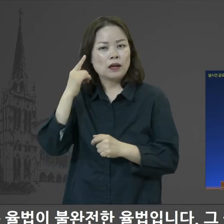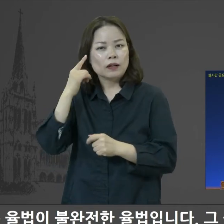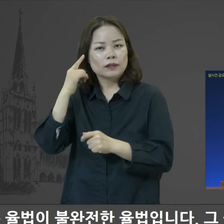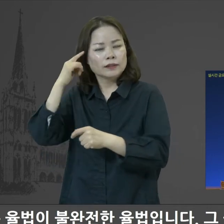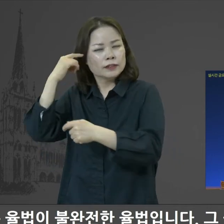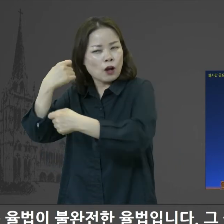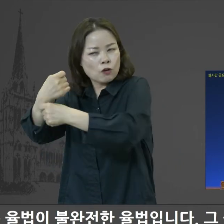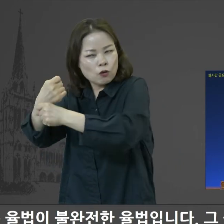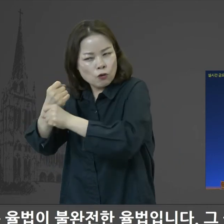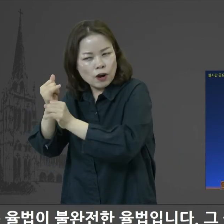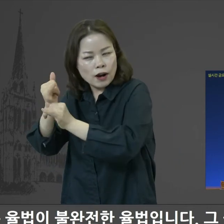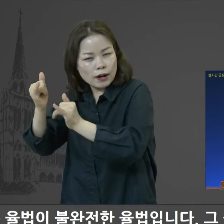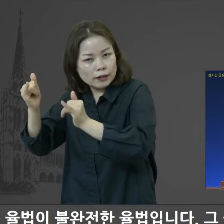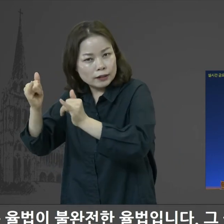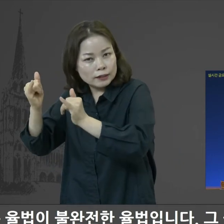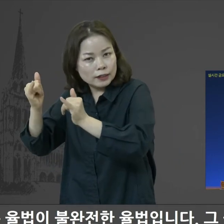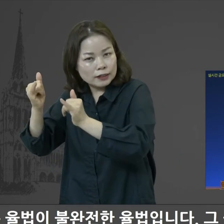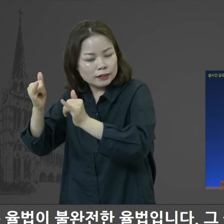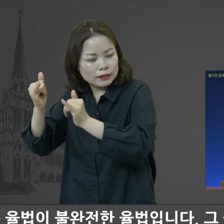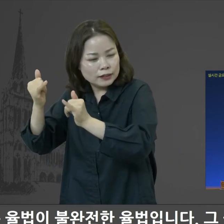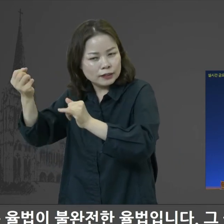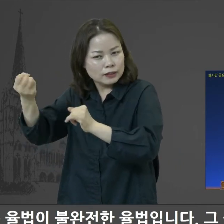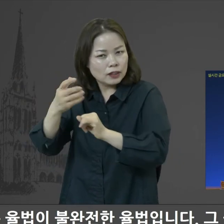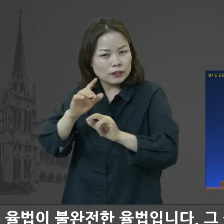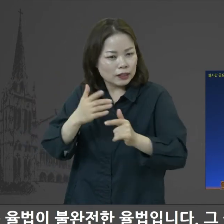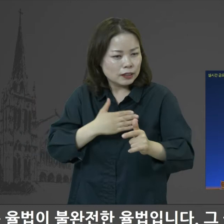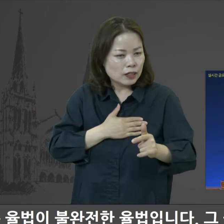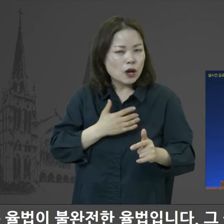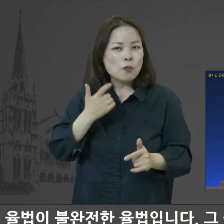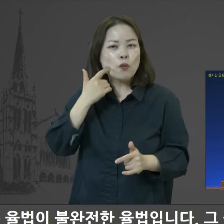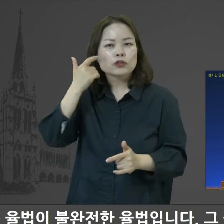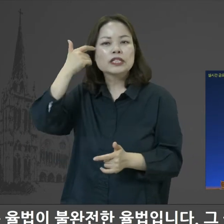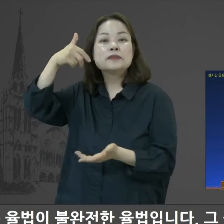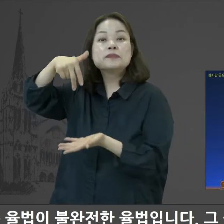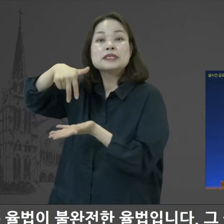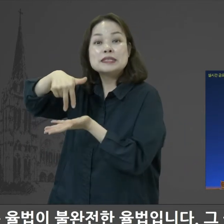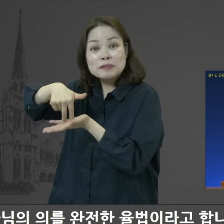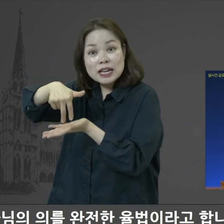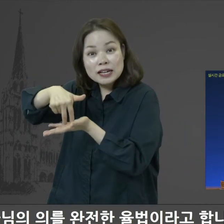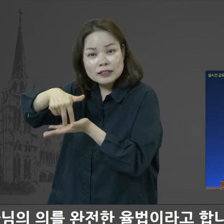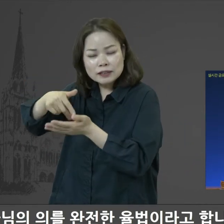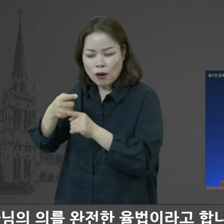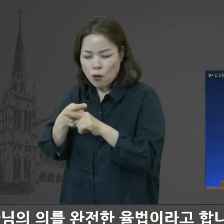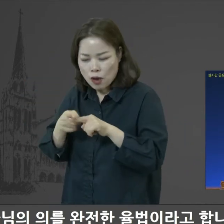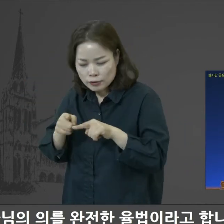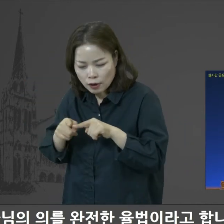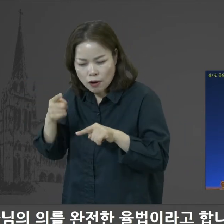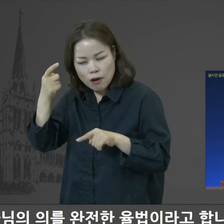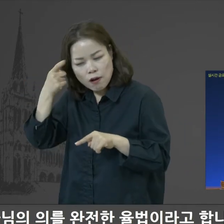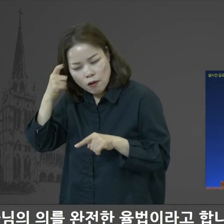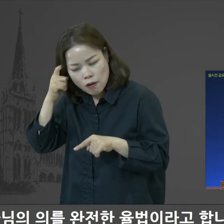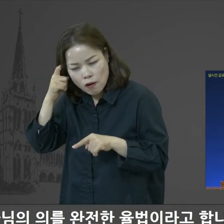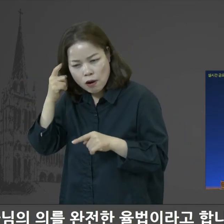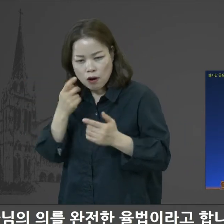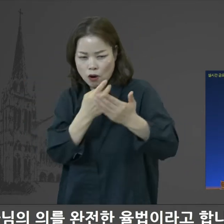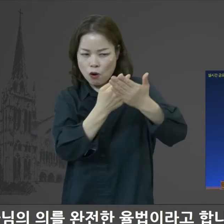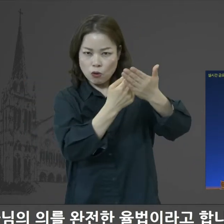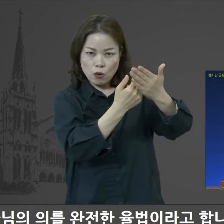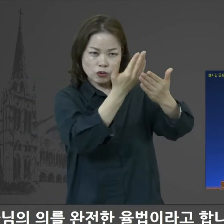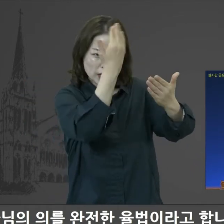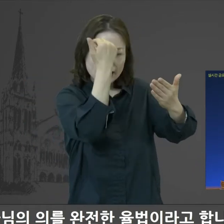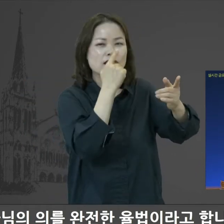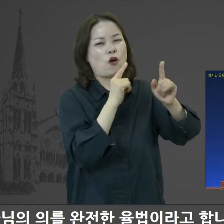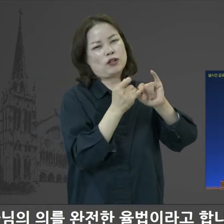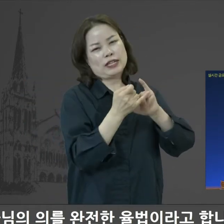안 하는데 저는 이 부분을 이렇게 저 나름대로 쭉 이제 주해하고 해석하면서 거울은 옛